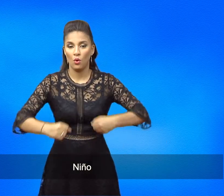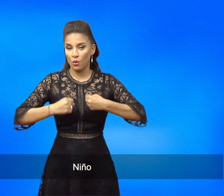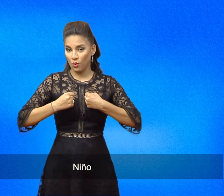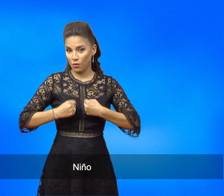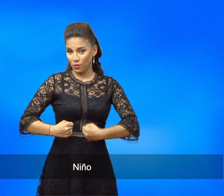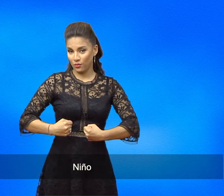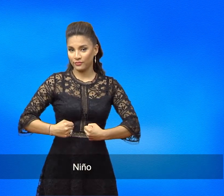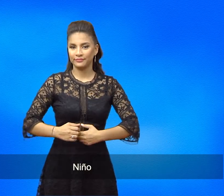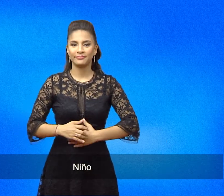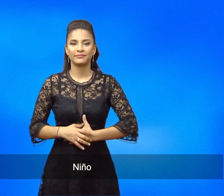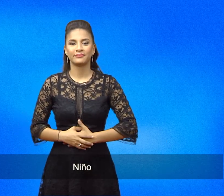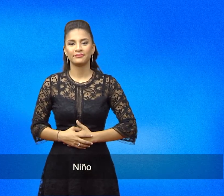niño